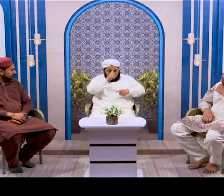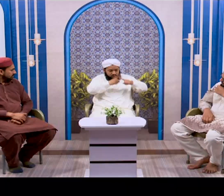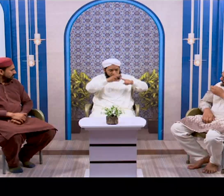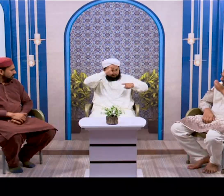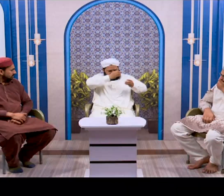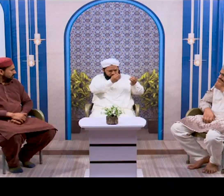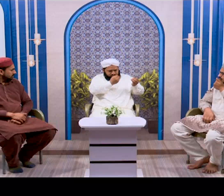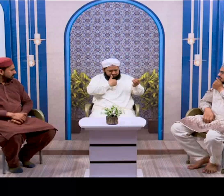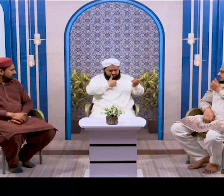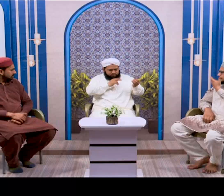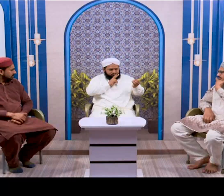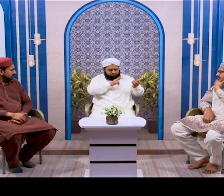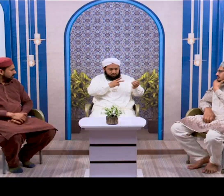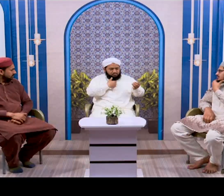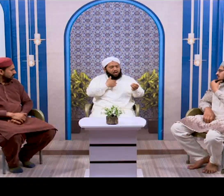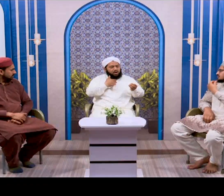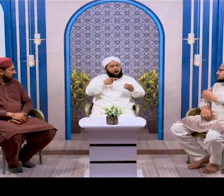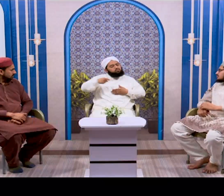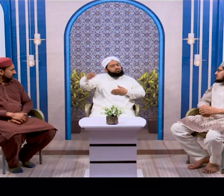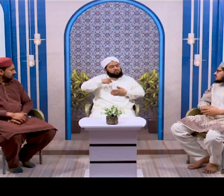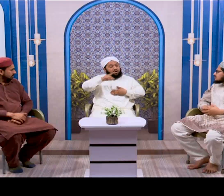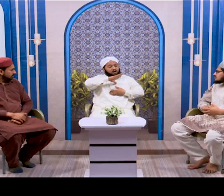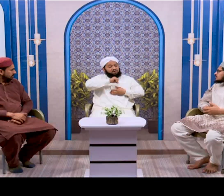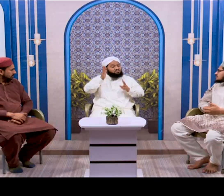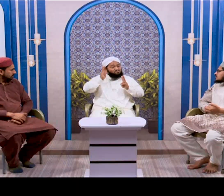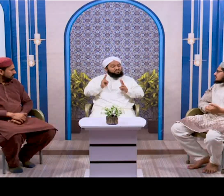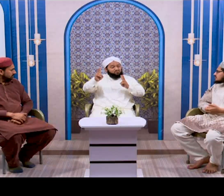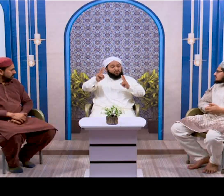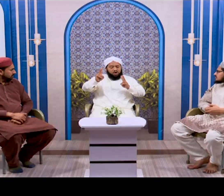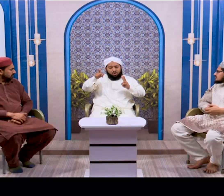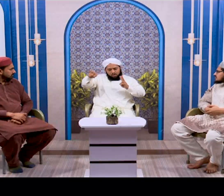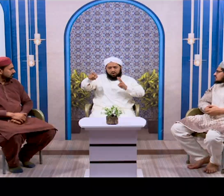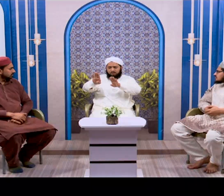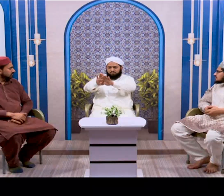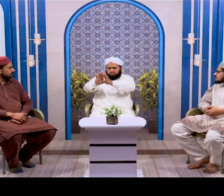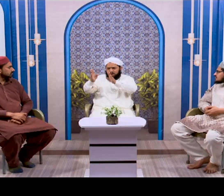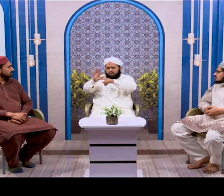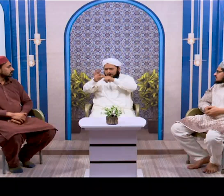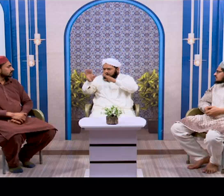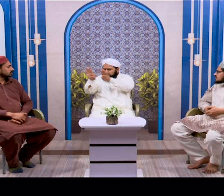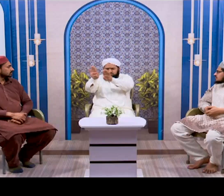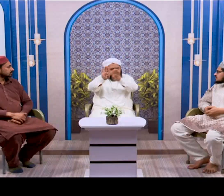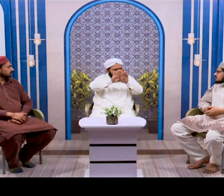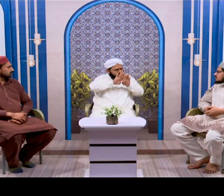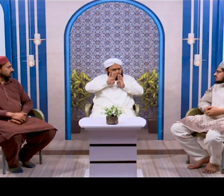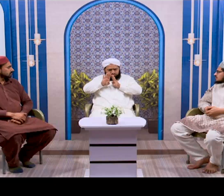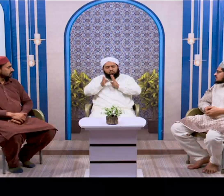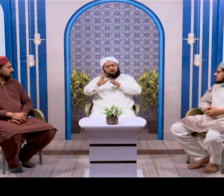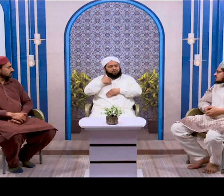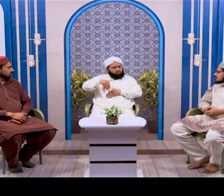بولا، عالی جاہ، میرا معمول ہے، میں ہر روز رات کو مسجد اقصیٰ کے دروازے بند کر کے سوتا ہوں۔ ایک روز جب